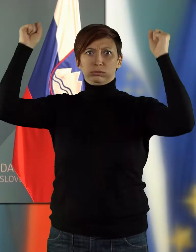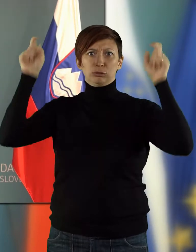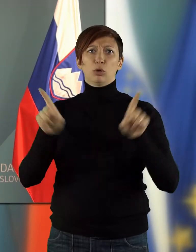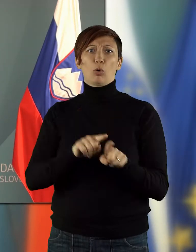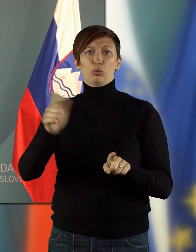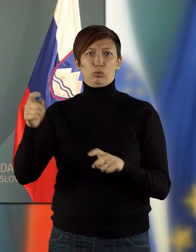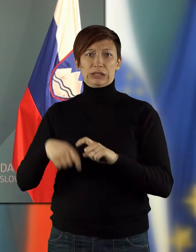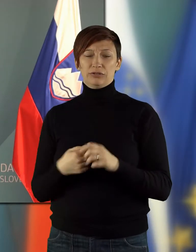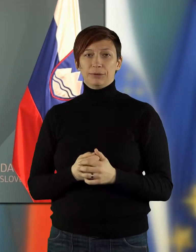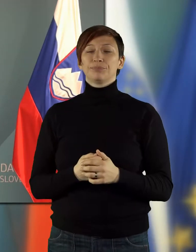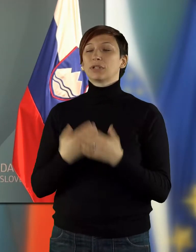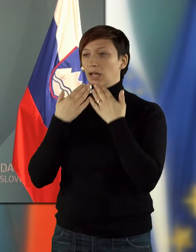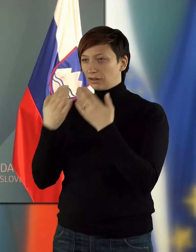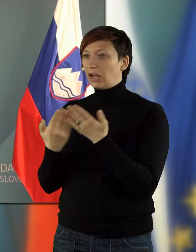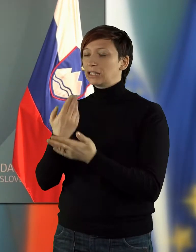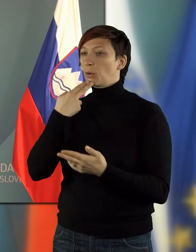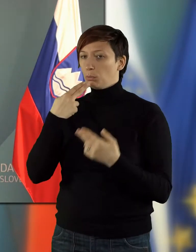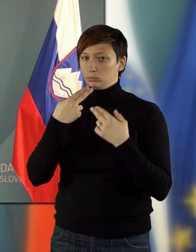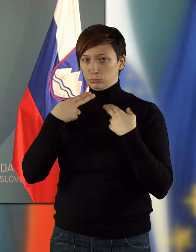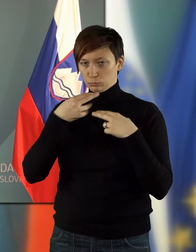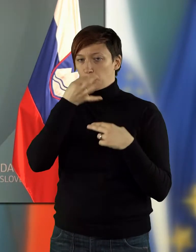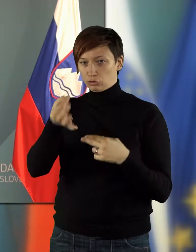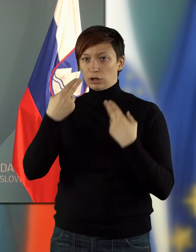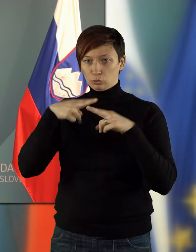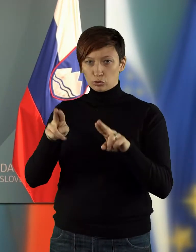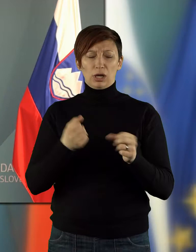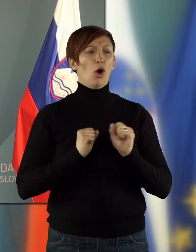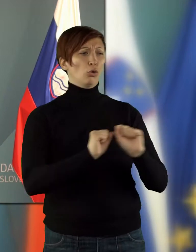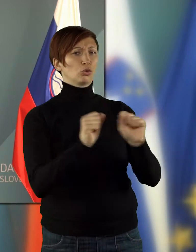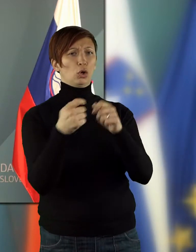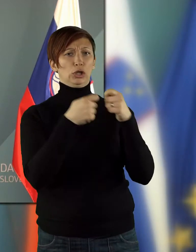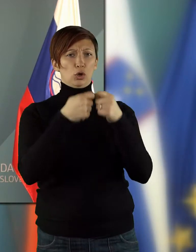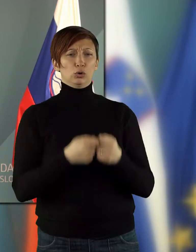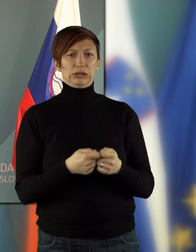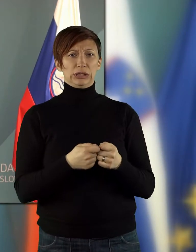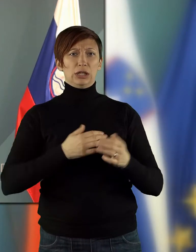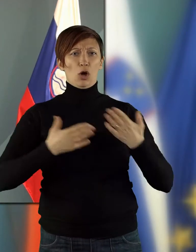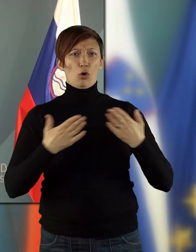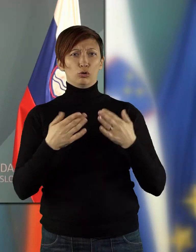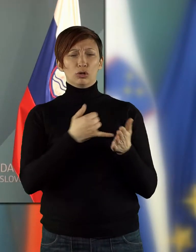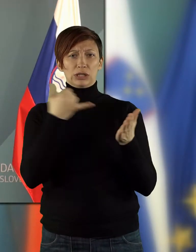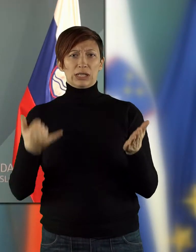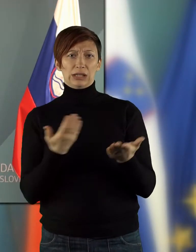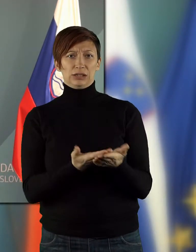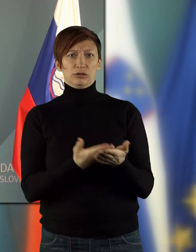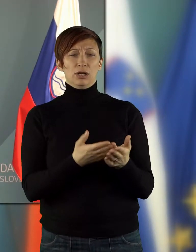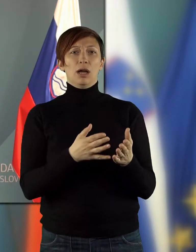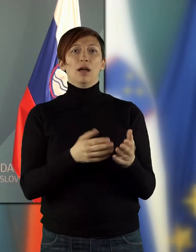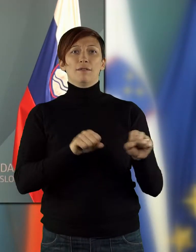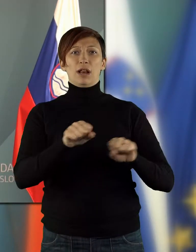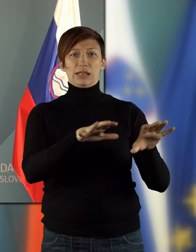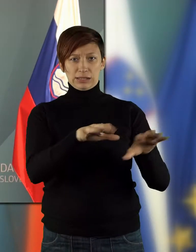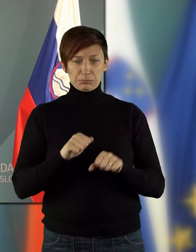bolj razburja kot karkoli drugega? Hvala za vprašanje. Ta odklonilni odlos sindikatov do zadnjih izhodiščih je